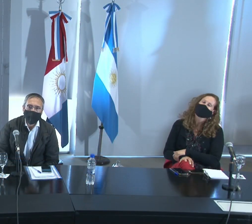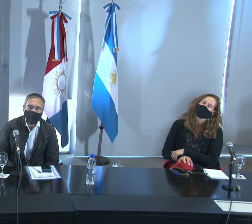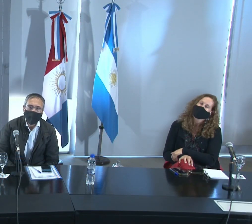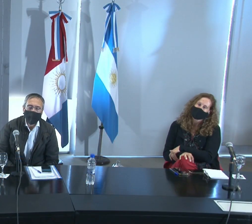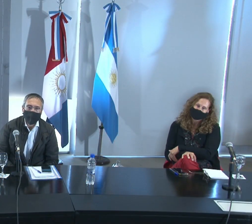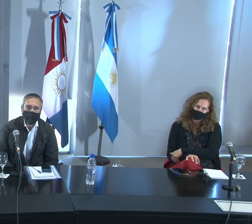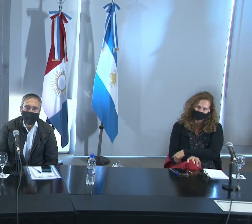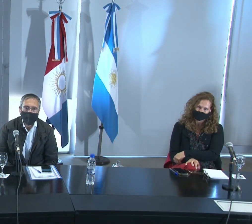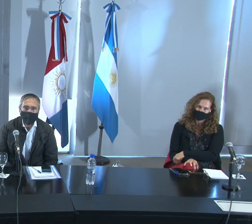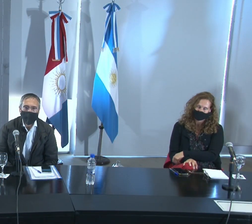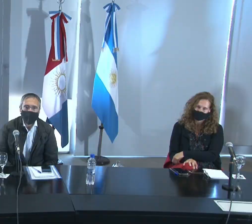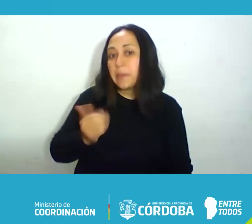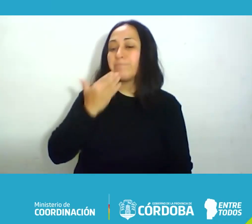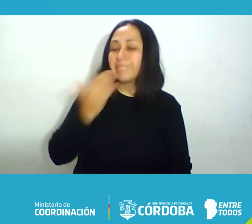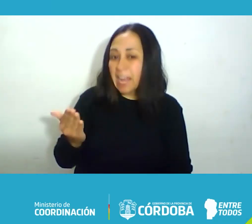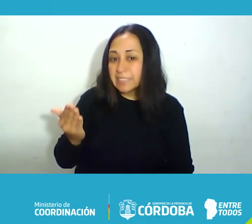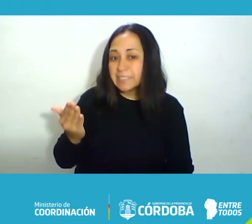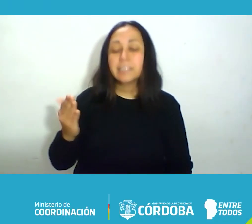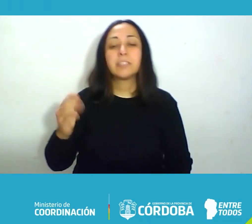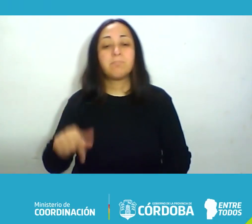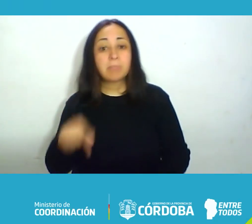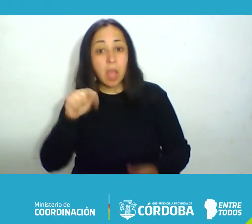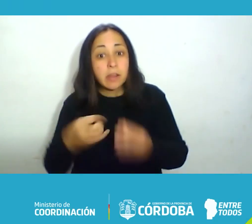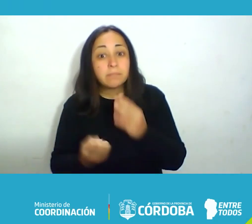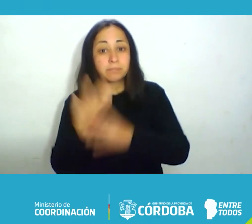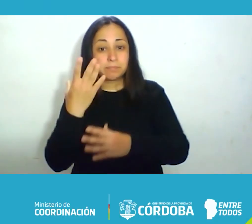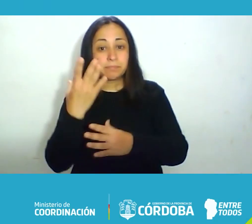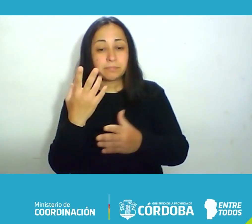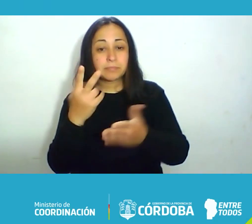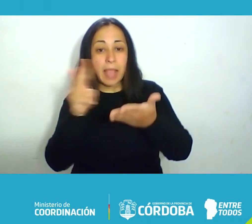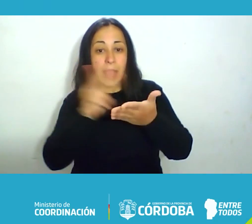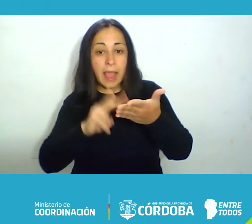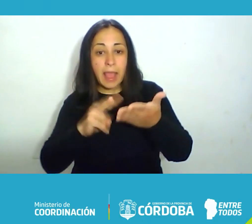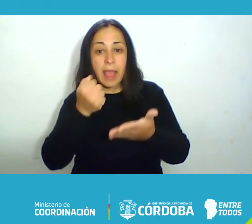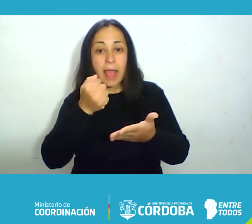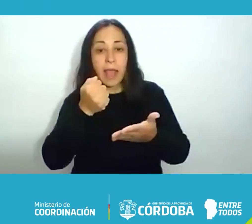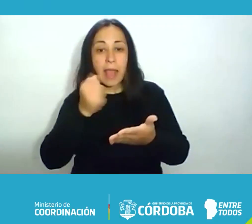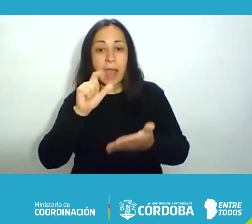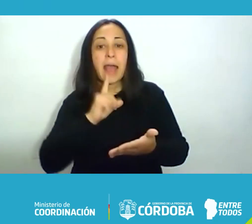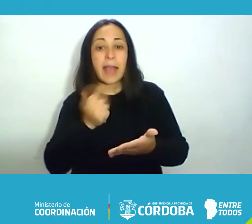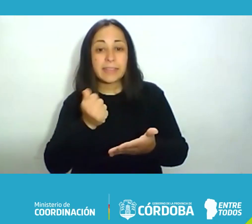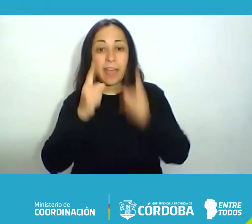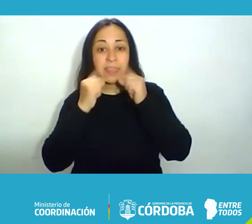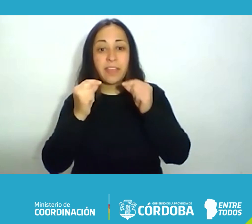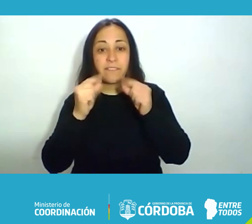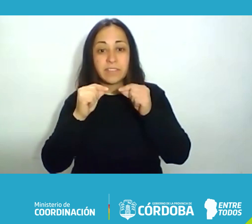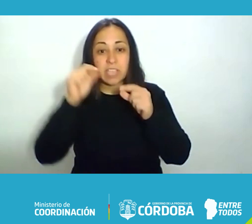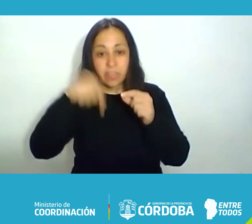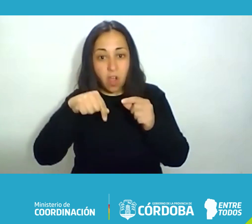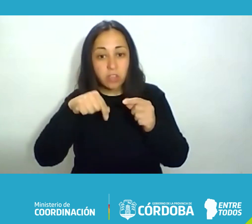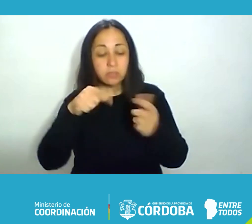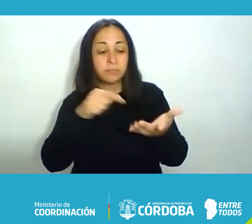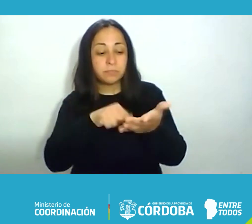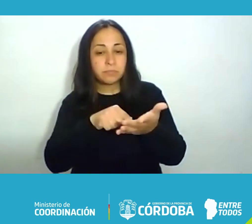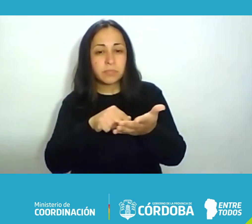Bueno, muchas gracias por esperar. Voy a proceder a leer ahora el acta del día de la fecha,